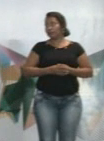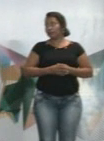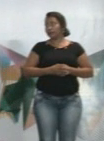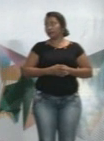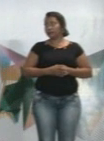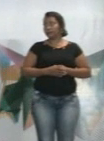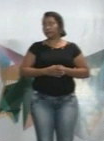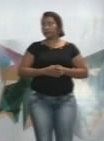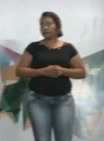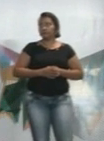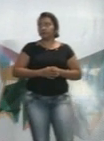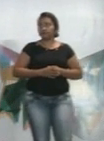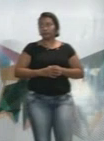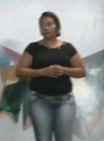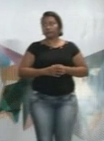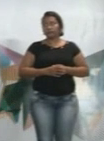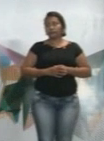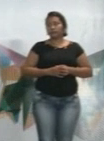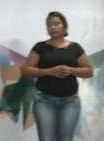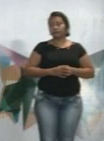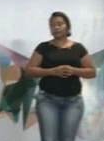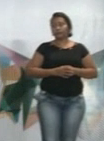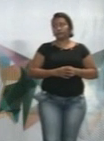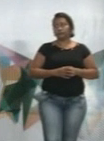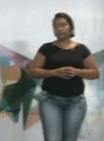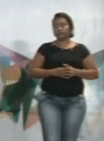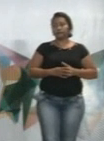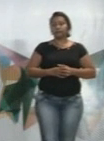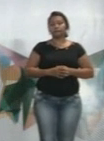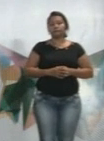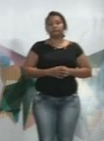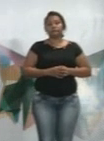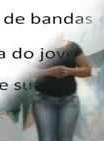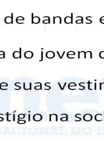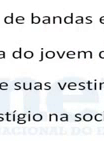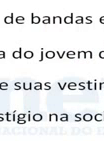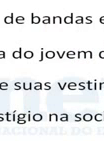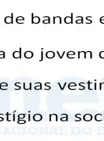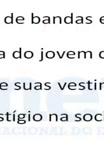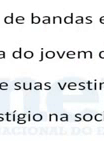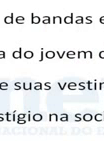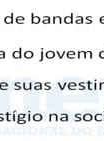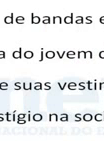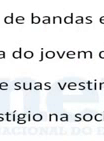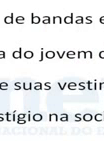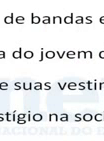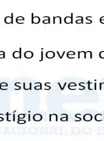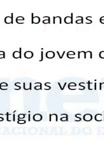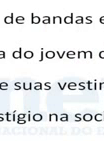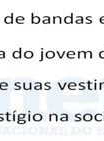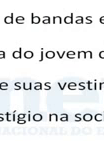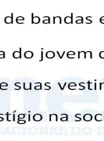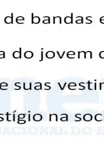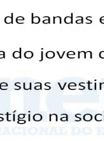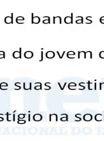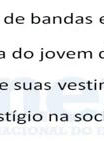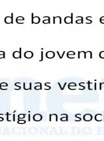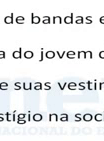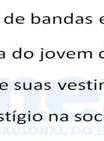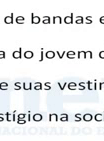tiver visto alguma dessas questões, é porque essas questões são da segunda aplicação. Então, ele diz aqui, ó. Sendo a música uma das formas de manifestação cultural